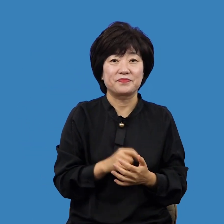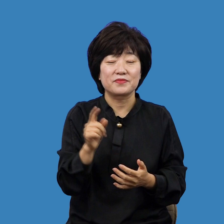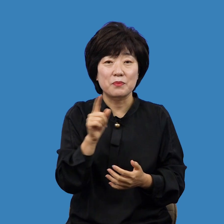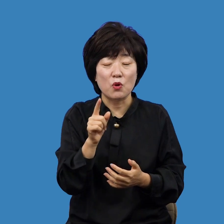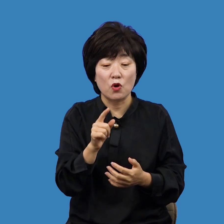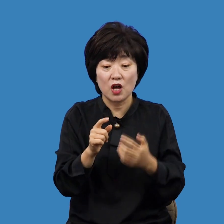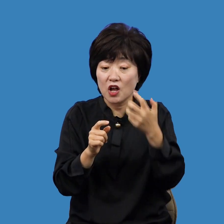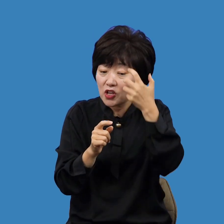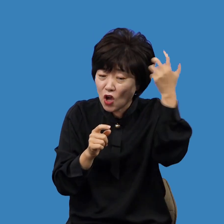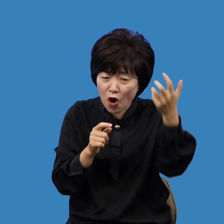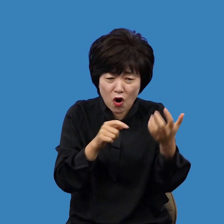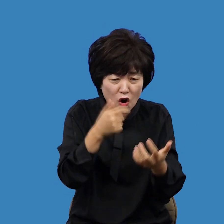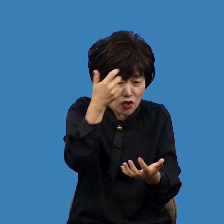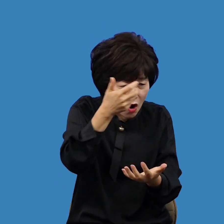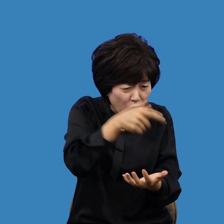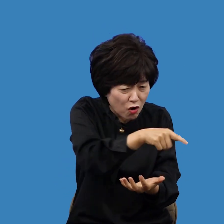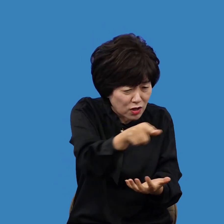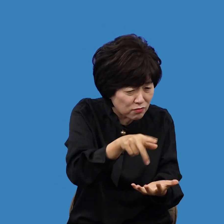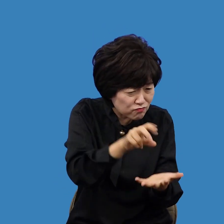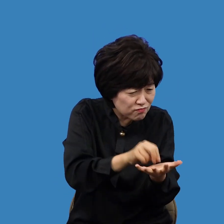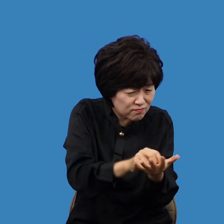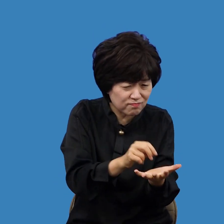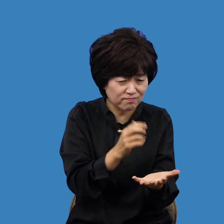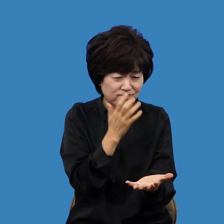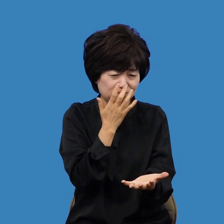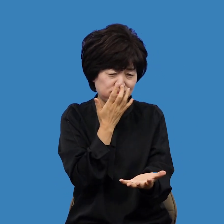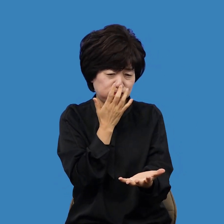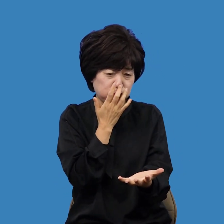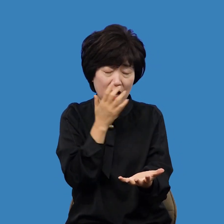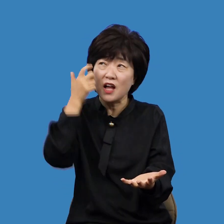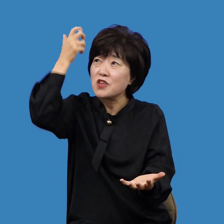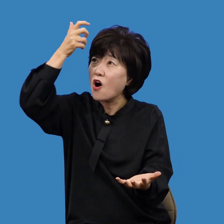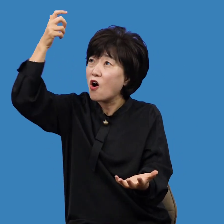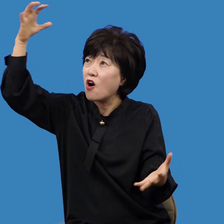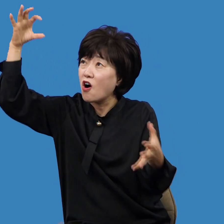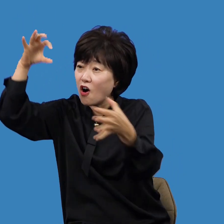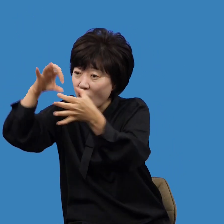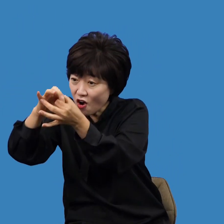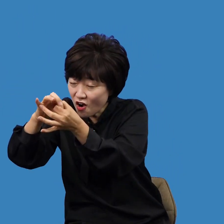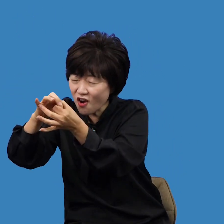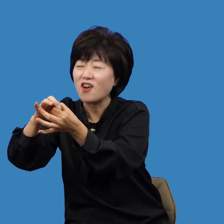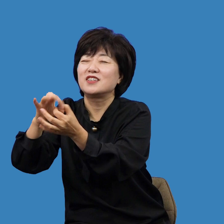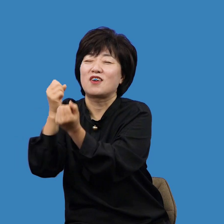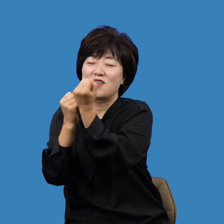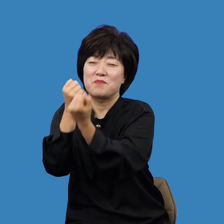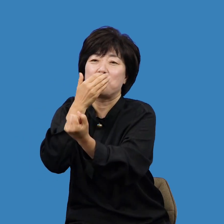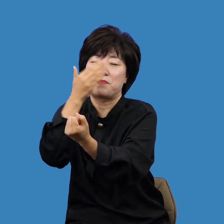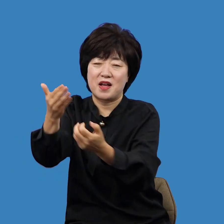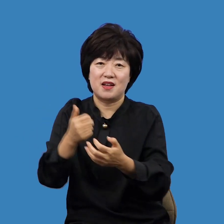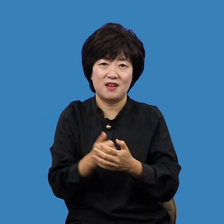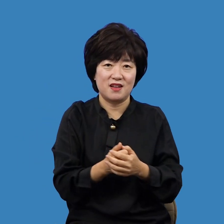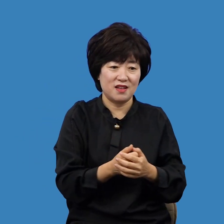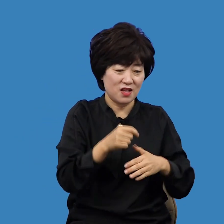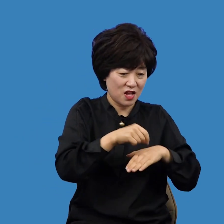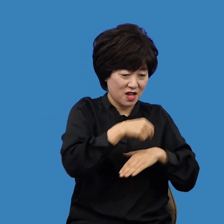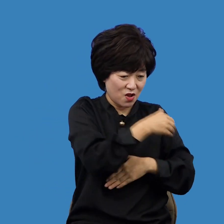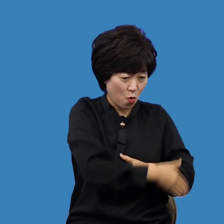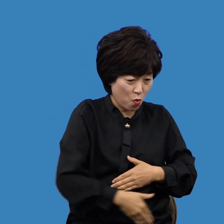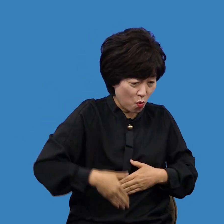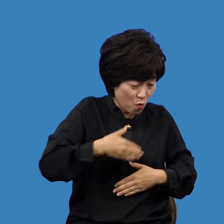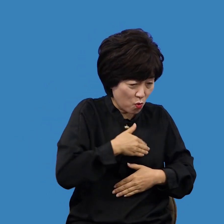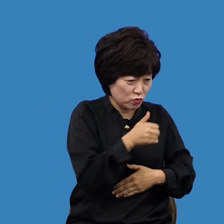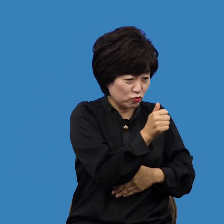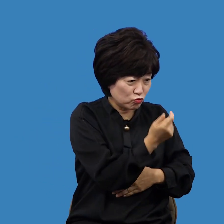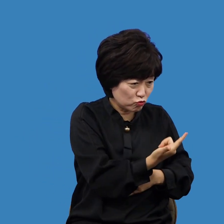뭐냐면 영적인 것은 영적으로만 이해하고 설명할 수 있다는 거예요. 혼과 육으로는 설명할 수가 없다는 거야. 혼과 육으로는 설명할